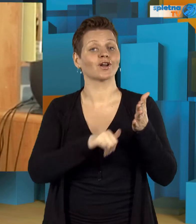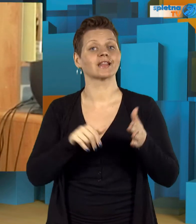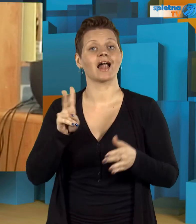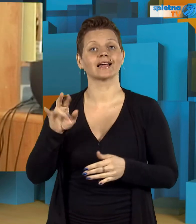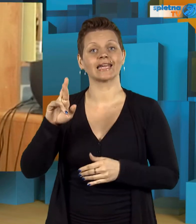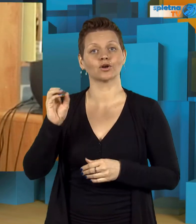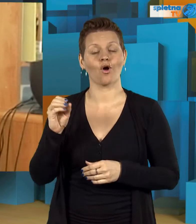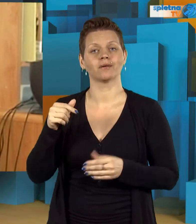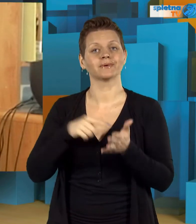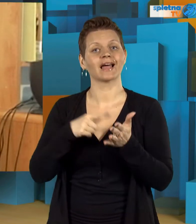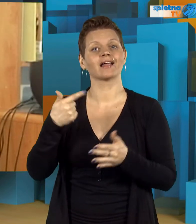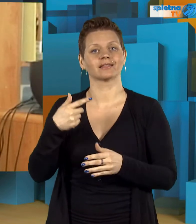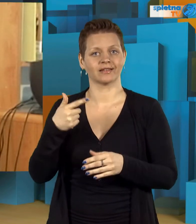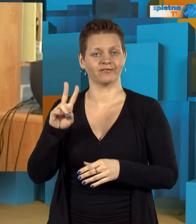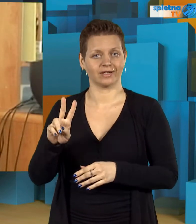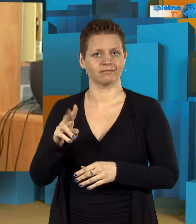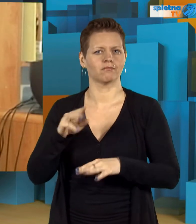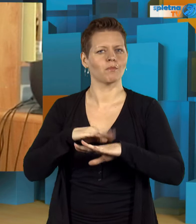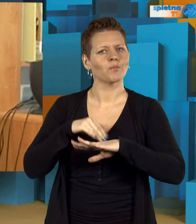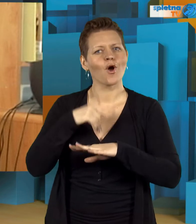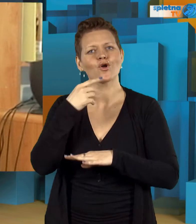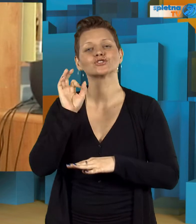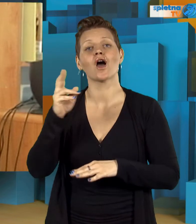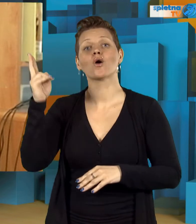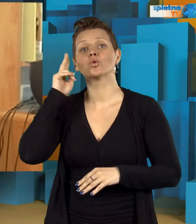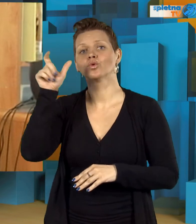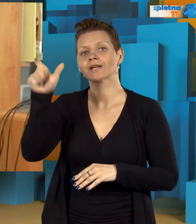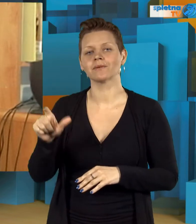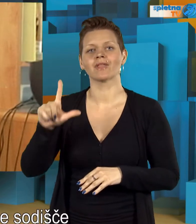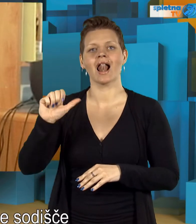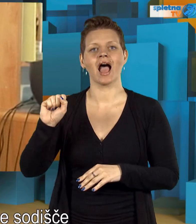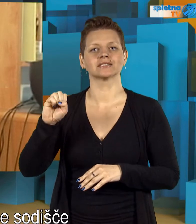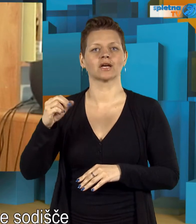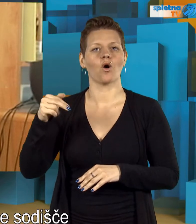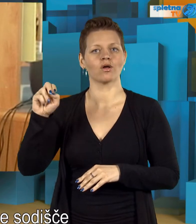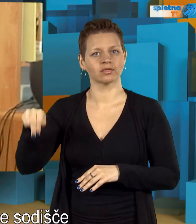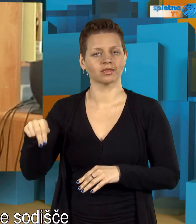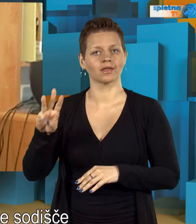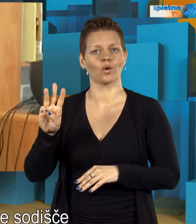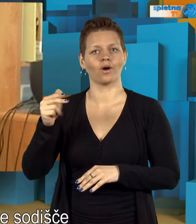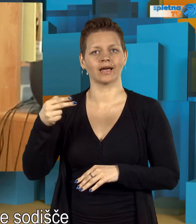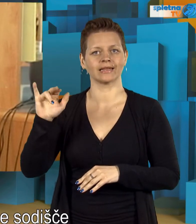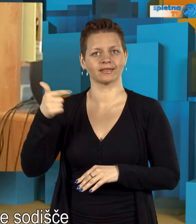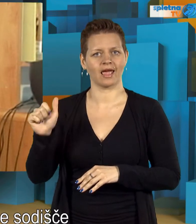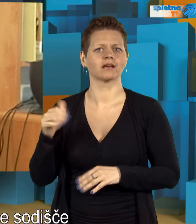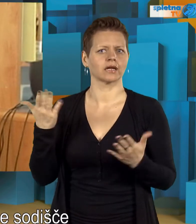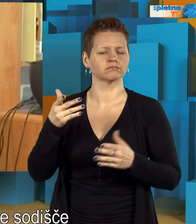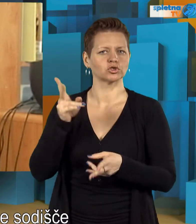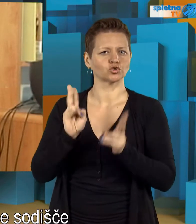Portal Kiro.tv poroča o gluhi LaShawn White, ki je sodišče zaradi kršenja človekovih pravic prisodilo odškodnino